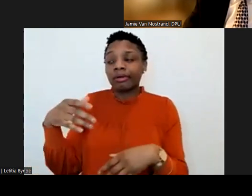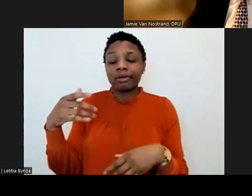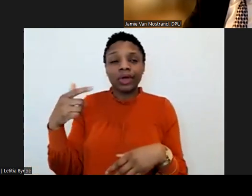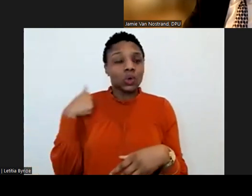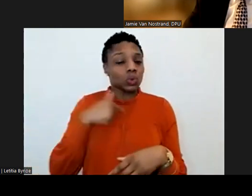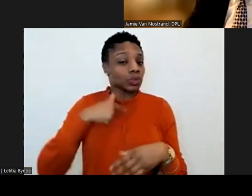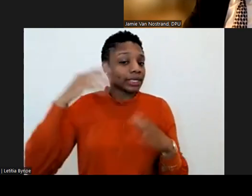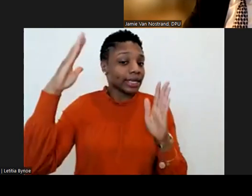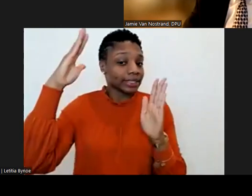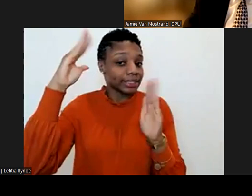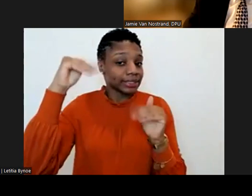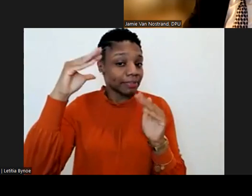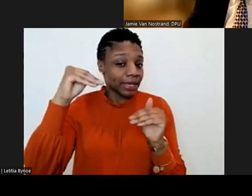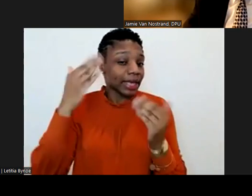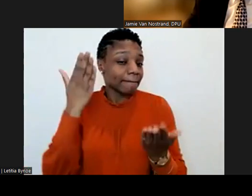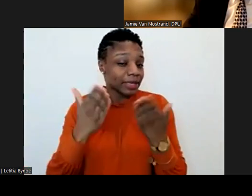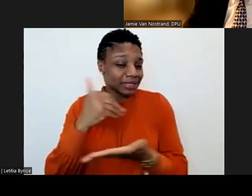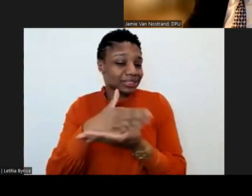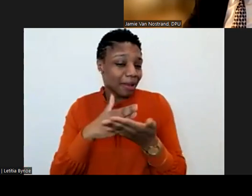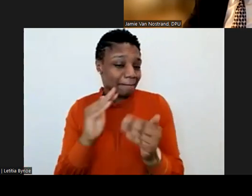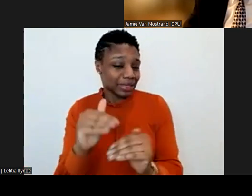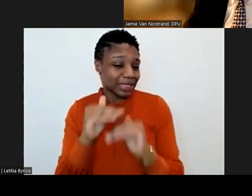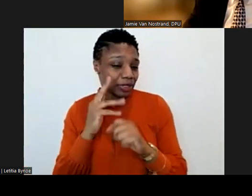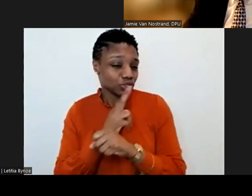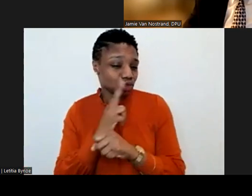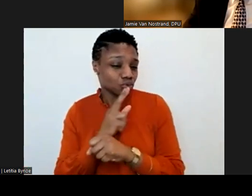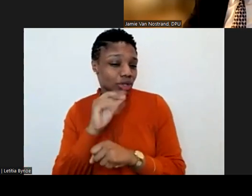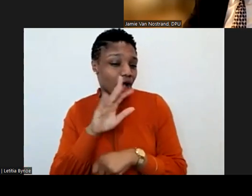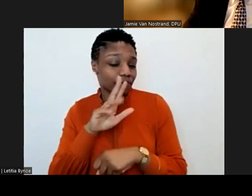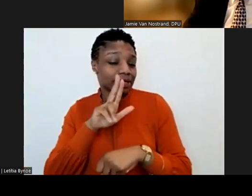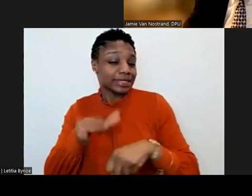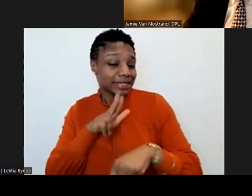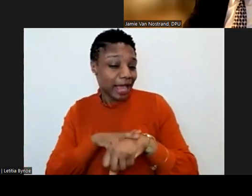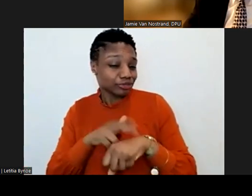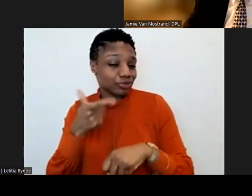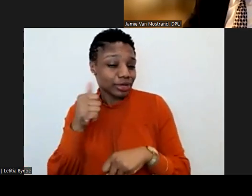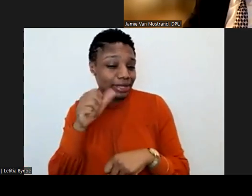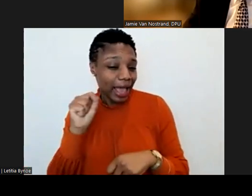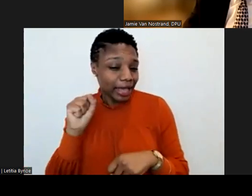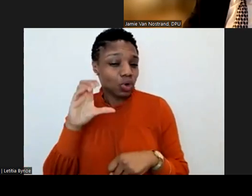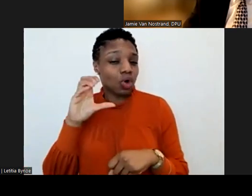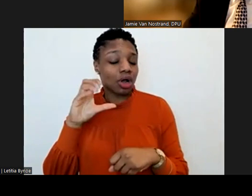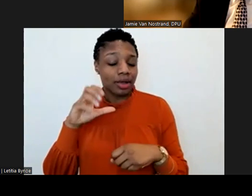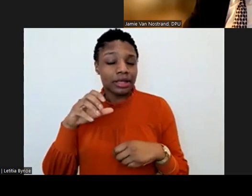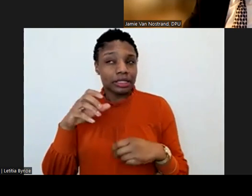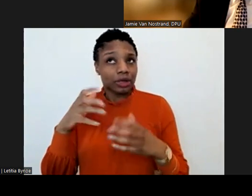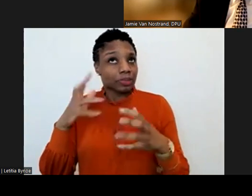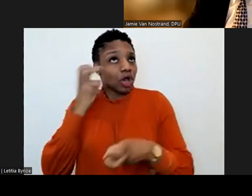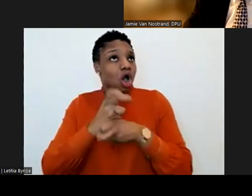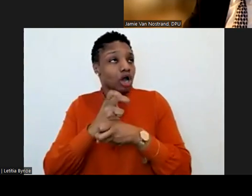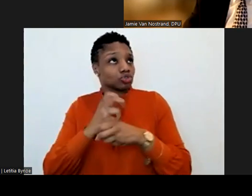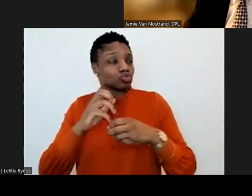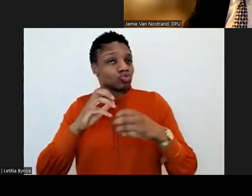obligados estamos anticipando que eh puedan poder estar utilizando gas